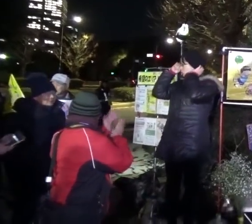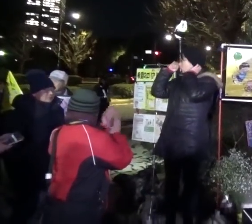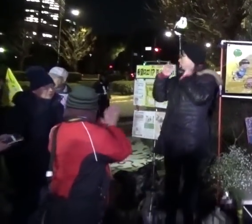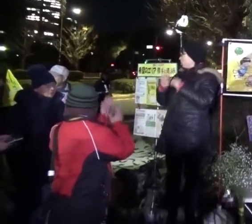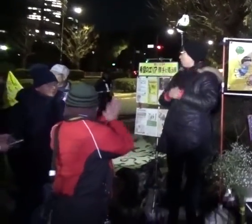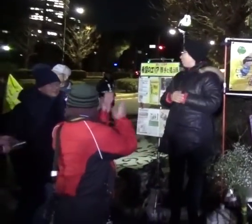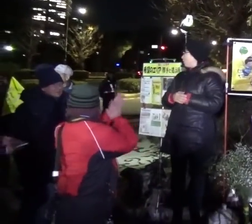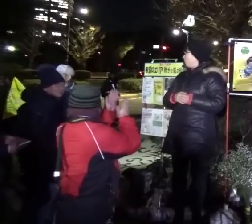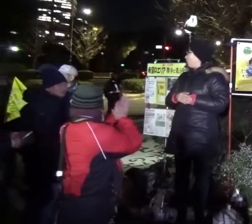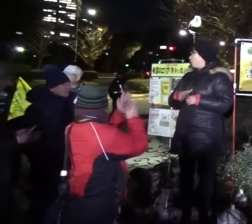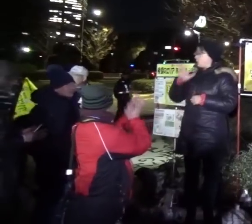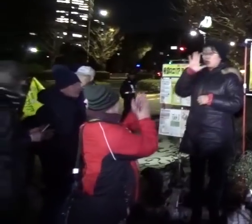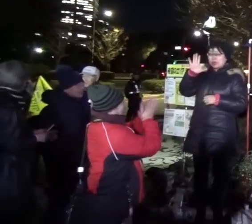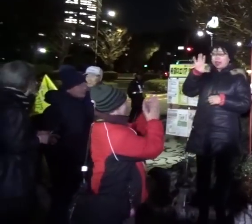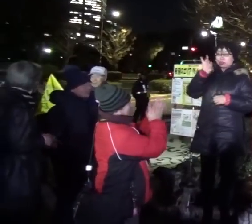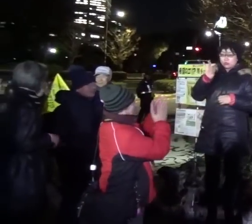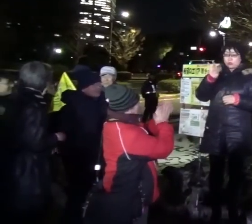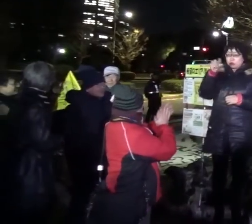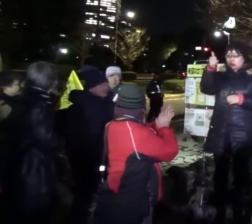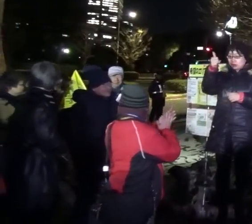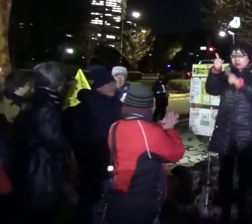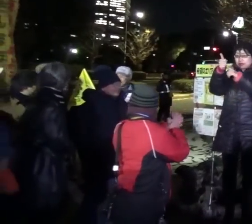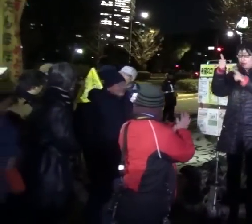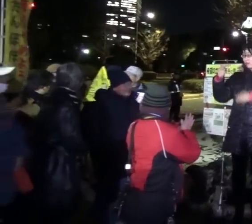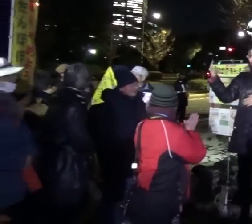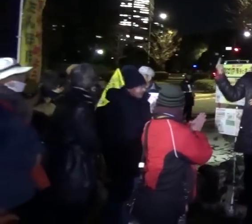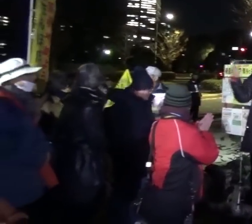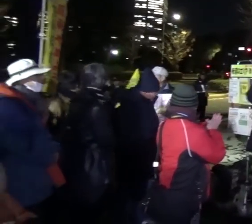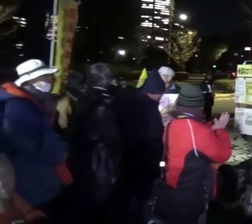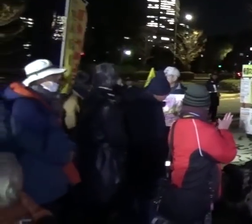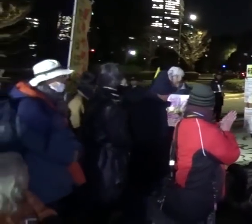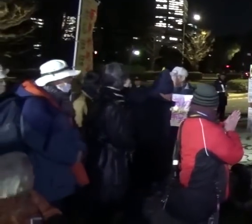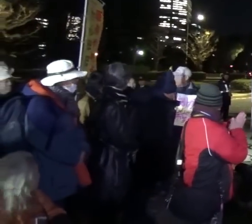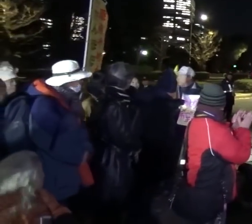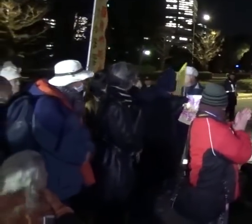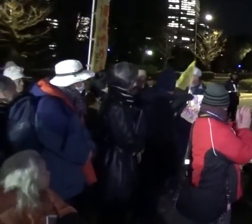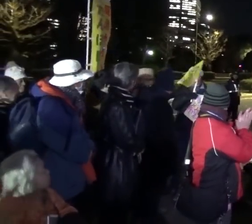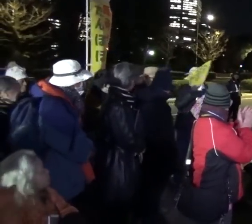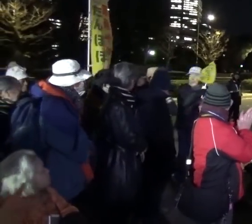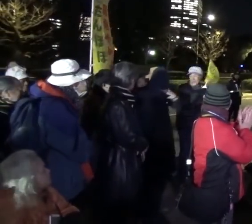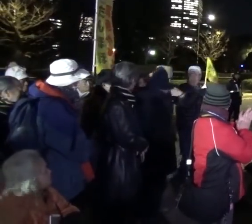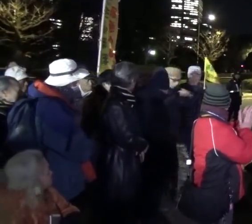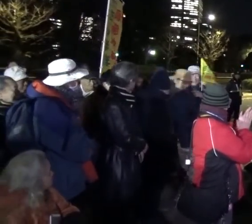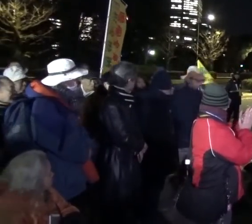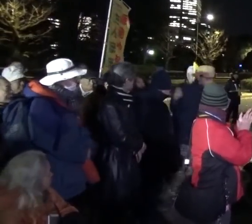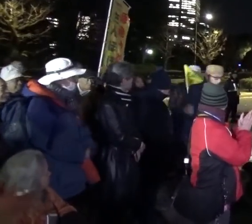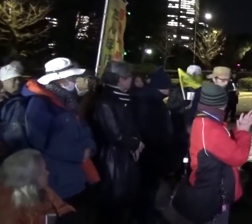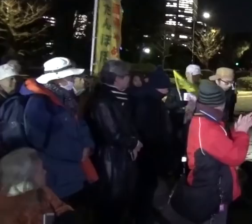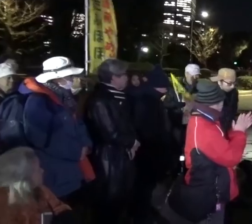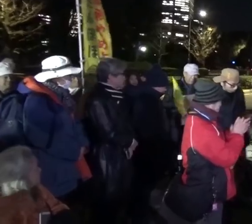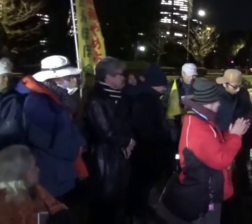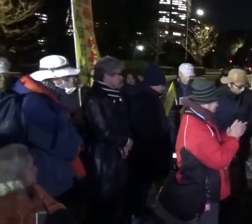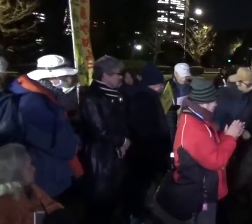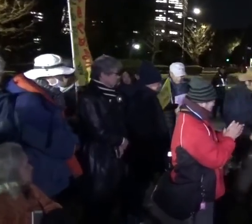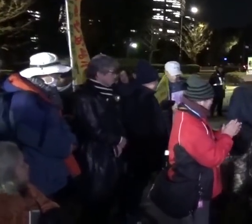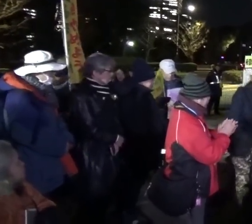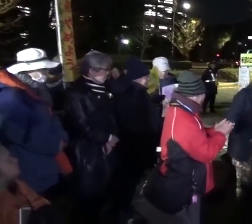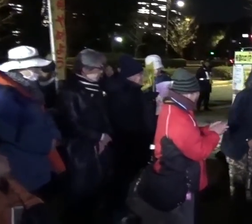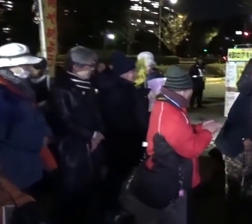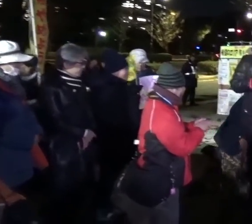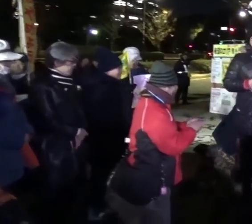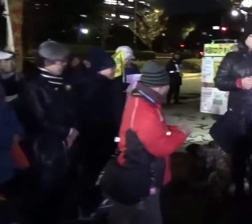がすっごい久しぶりに希望の家に来てくださいました。てつさんお願いします。